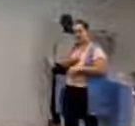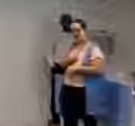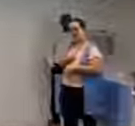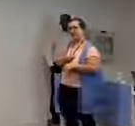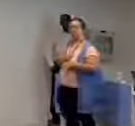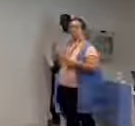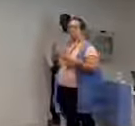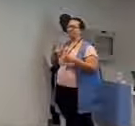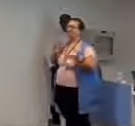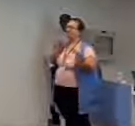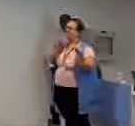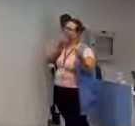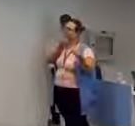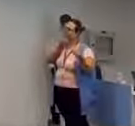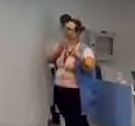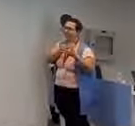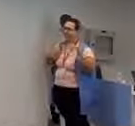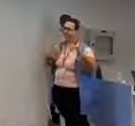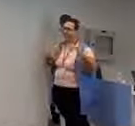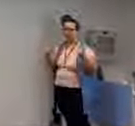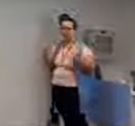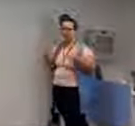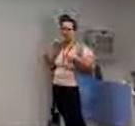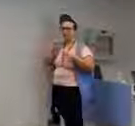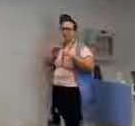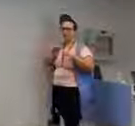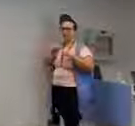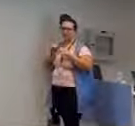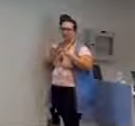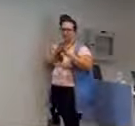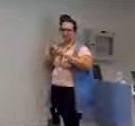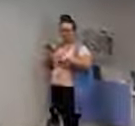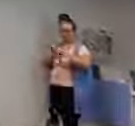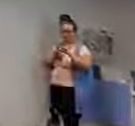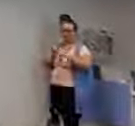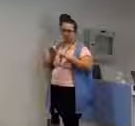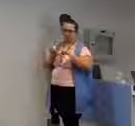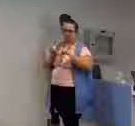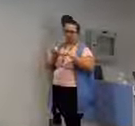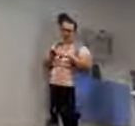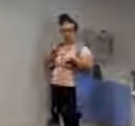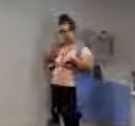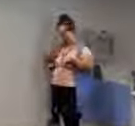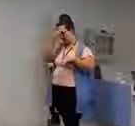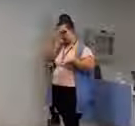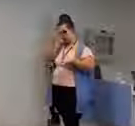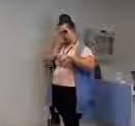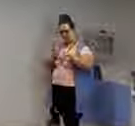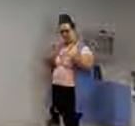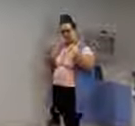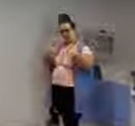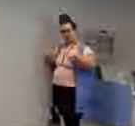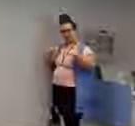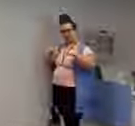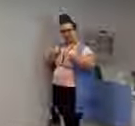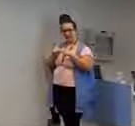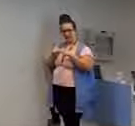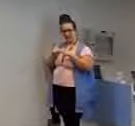uma informação que eu tenha atualizado no projeto não necessariamente chega na pessoa que precisa lá no chão de